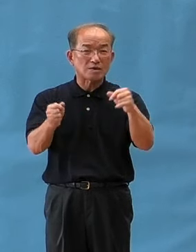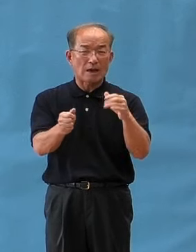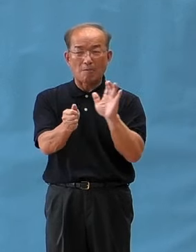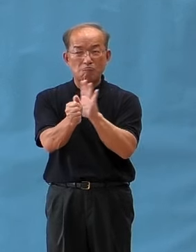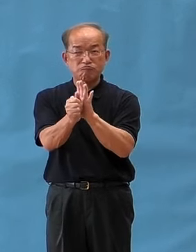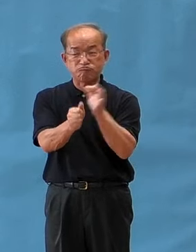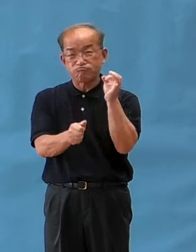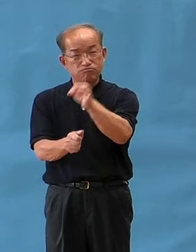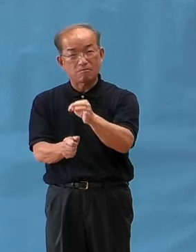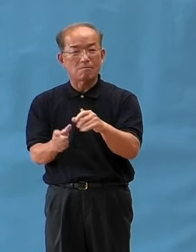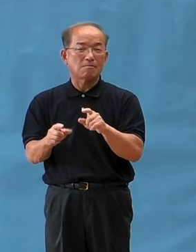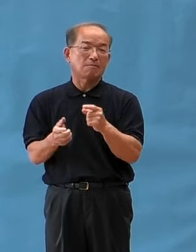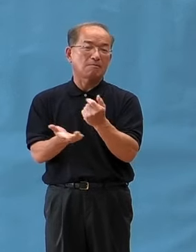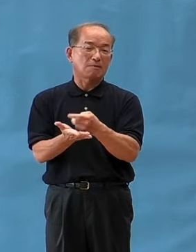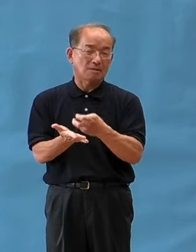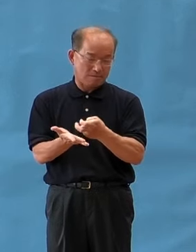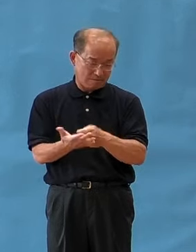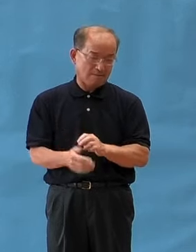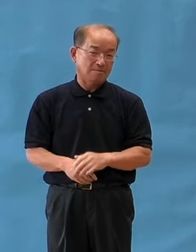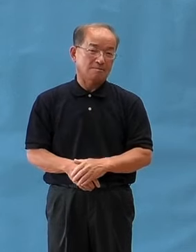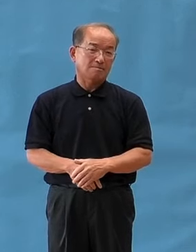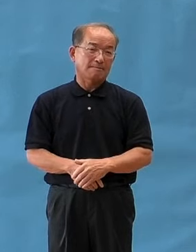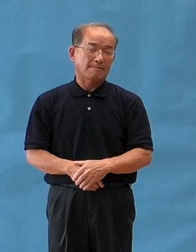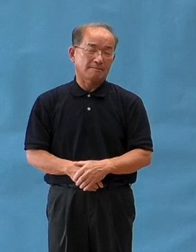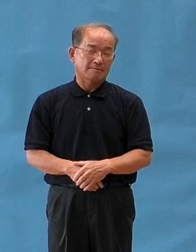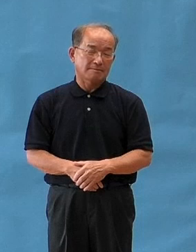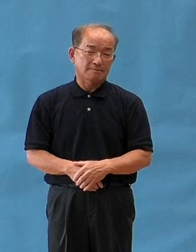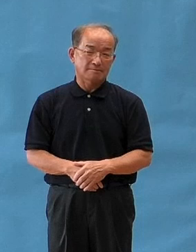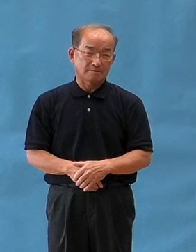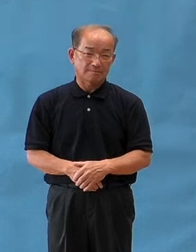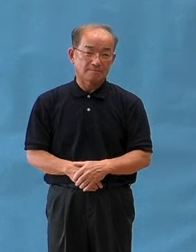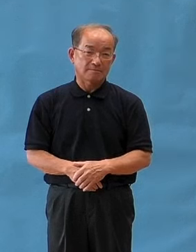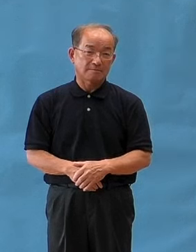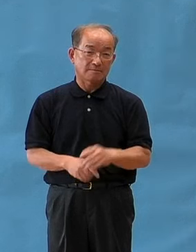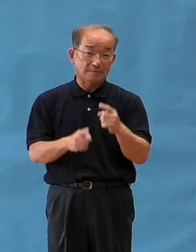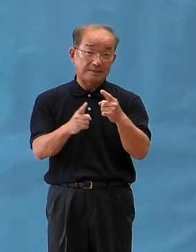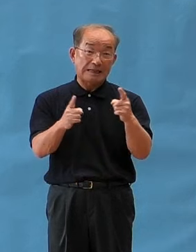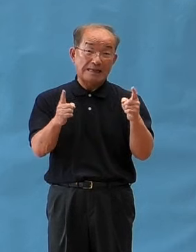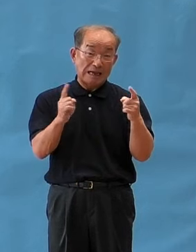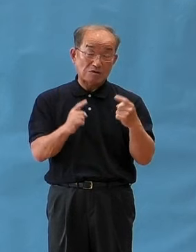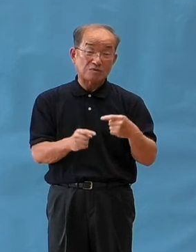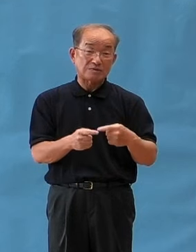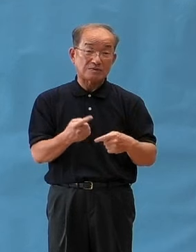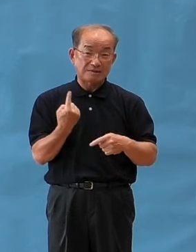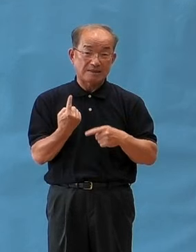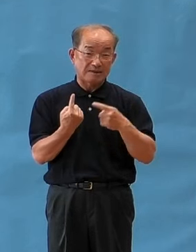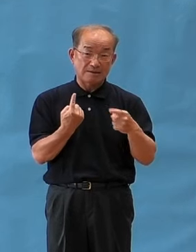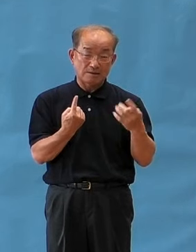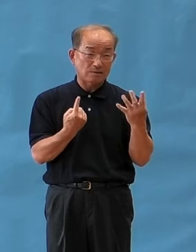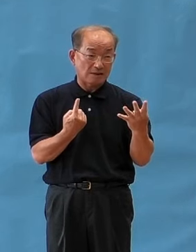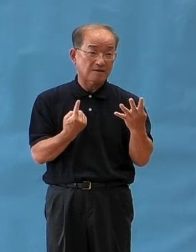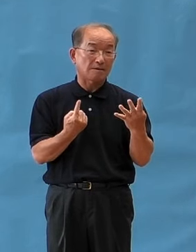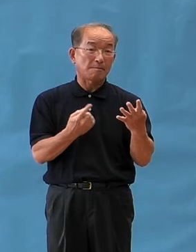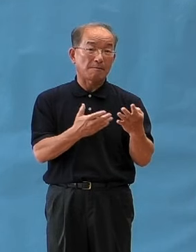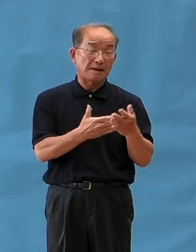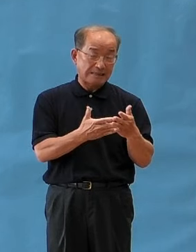お金ある、それを振り向けてやってほしいと。大学1年生か4年生まで、学部教育を受ける人間